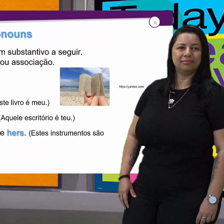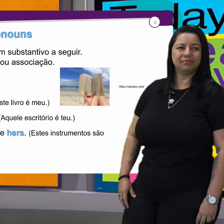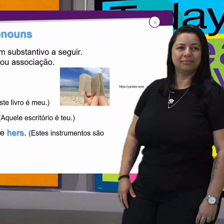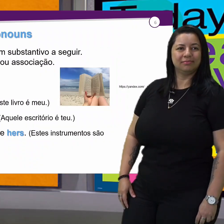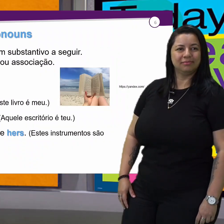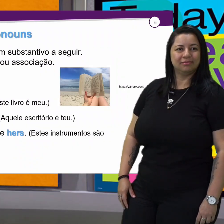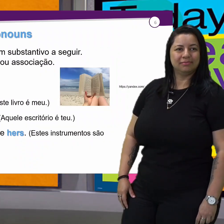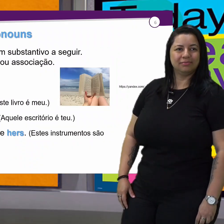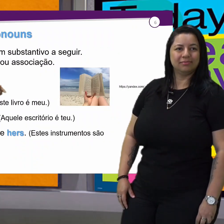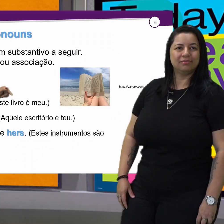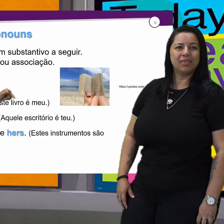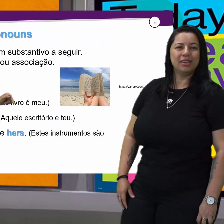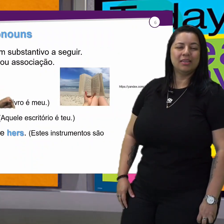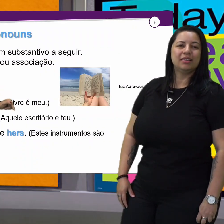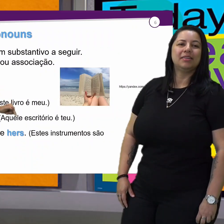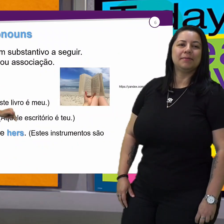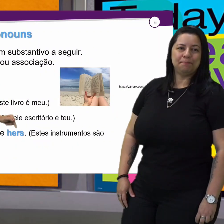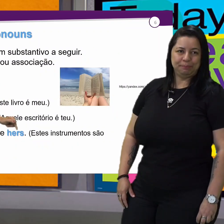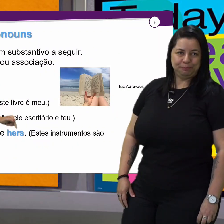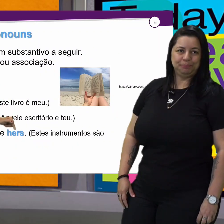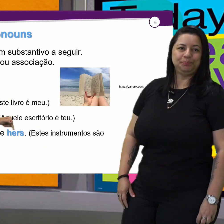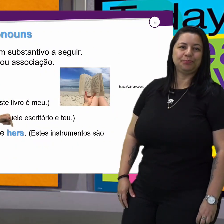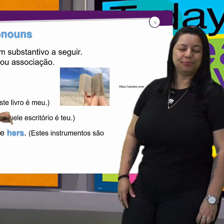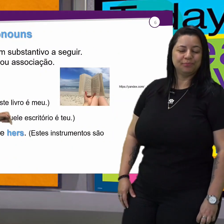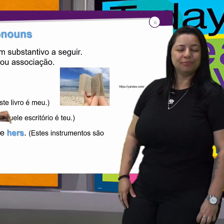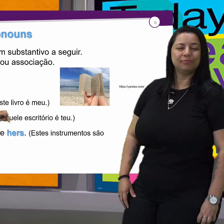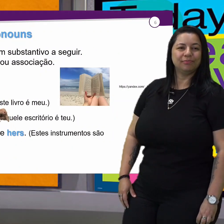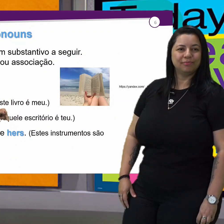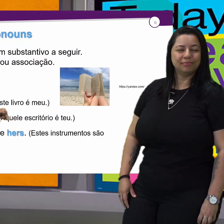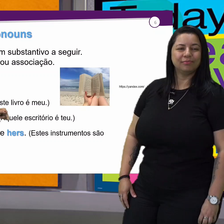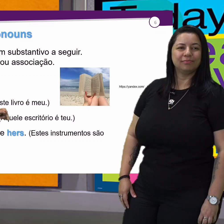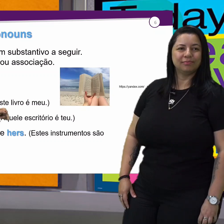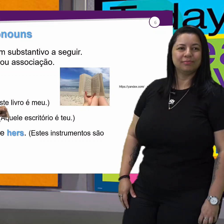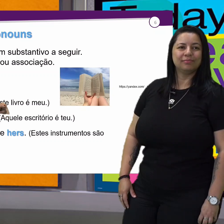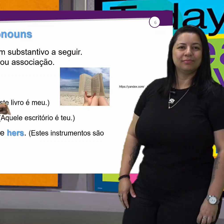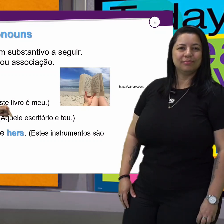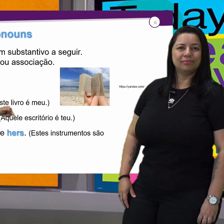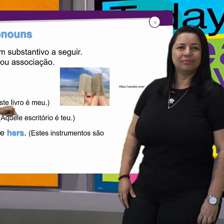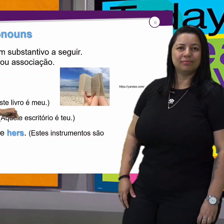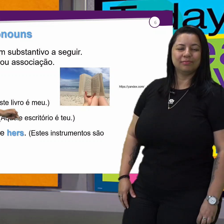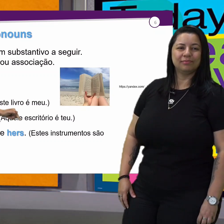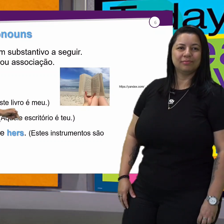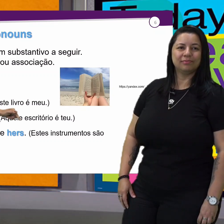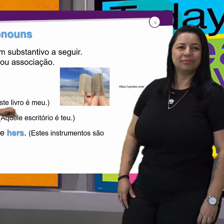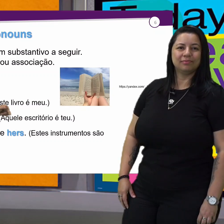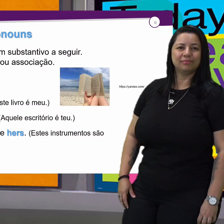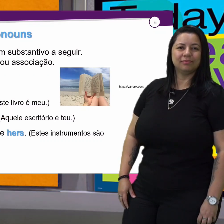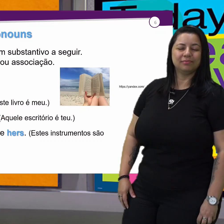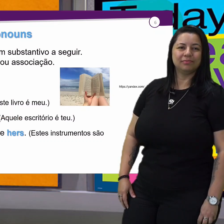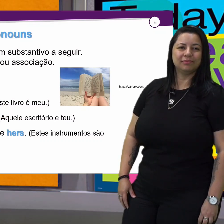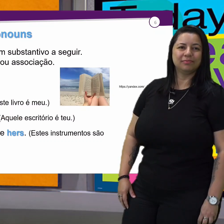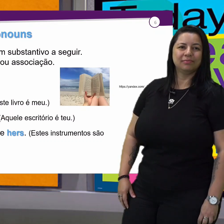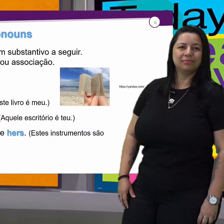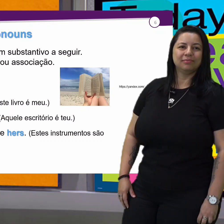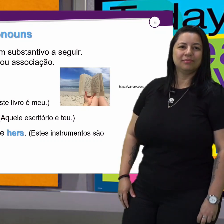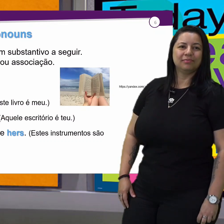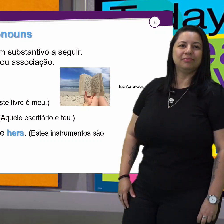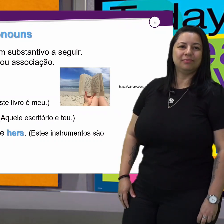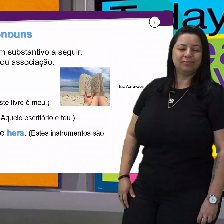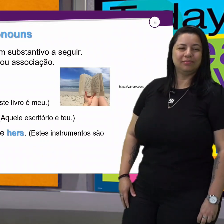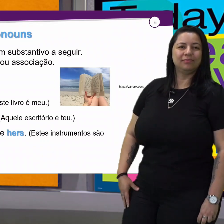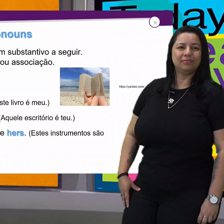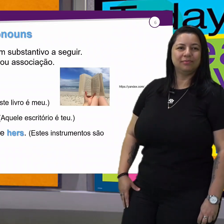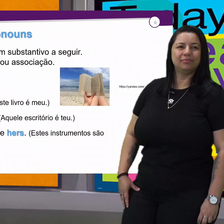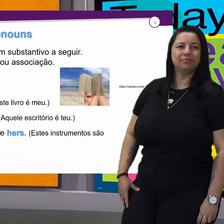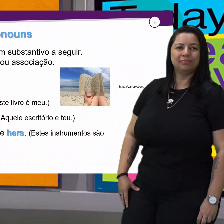na frente da posse, que está bem aqui no final da frase. E olha o Szinho aqui indicando que é pronome